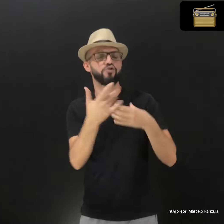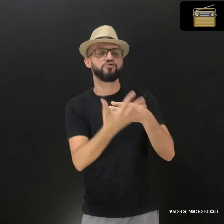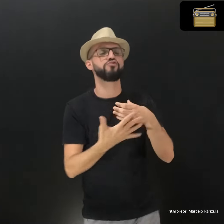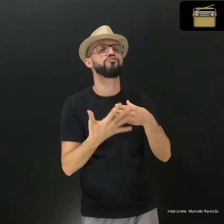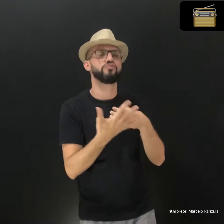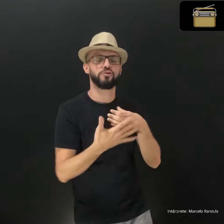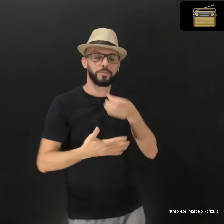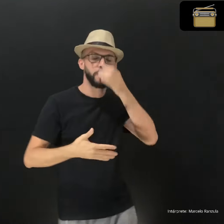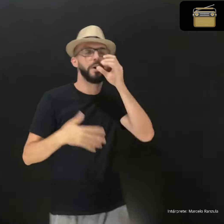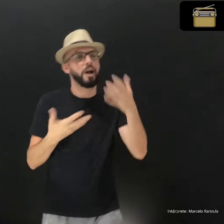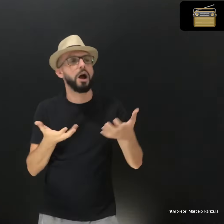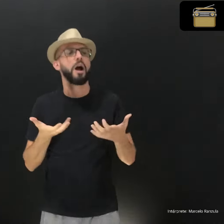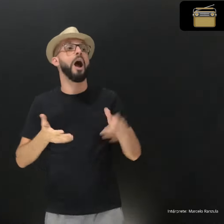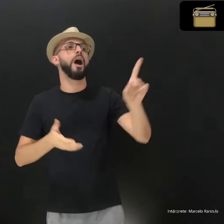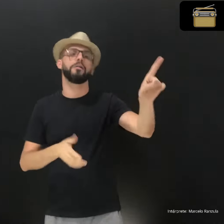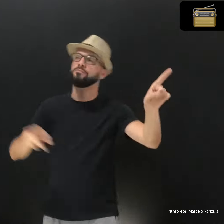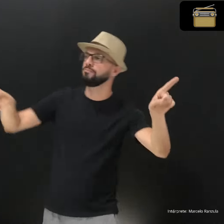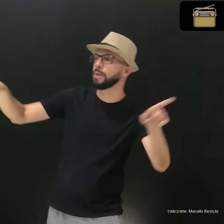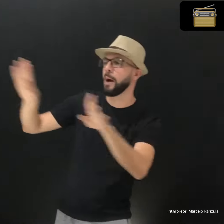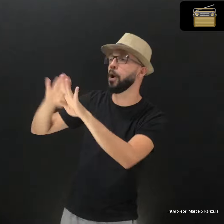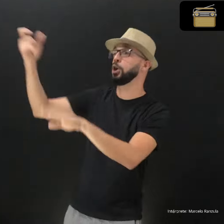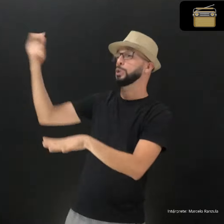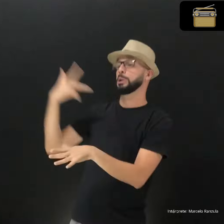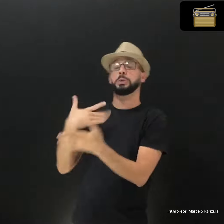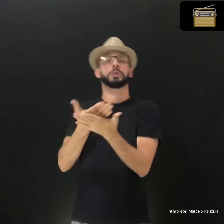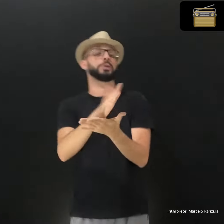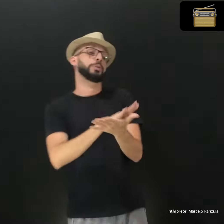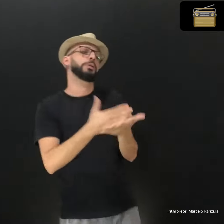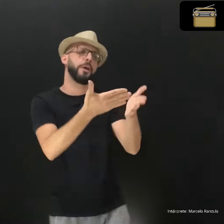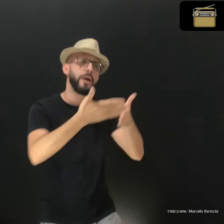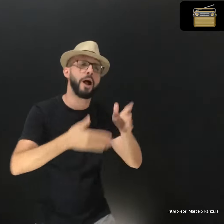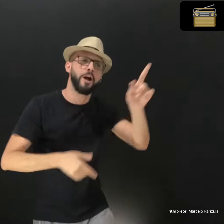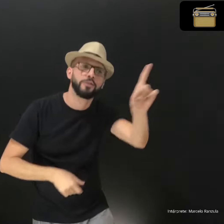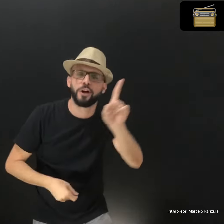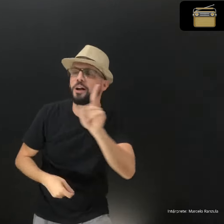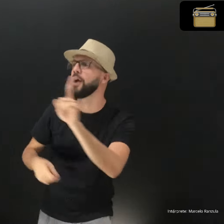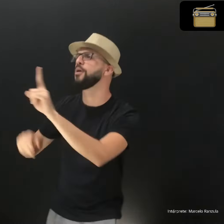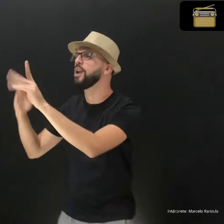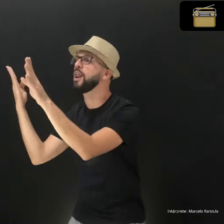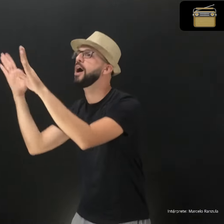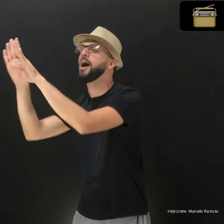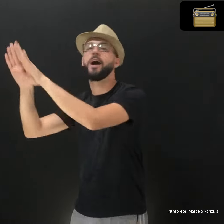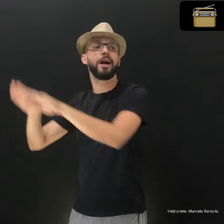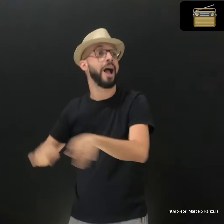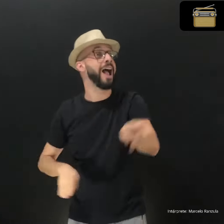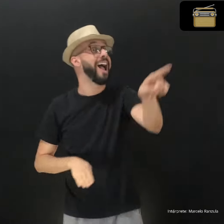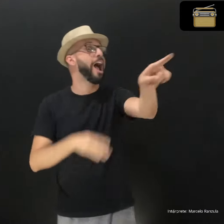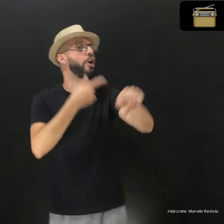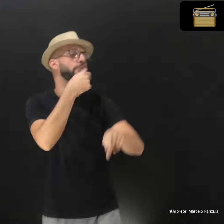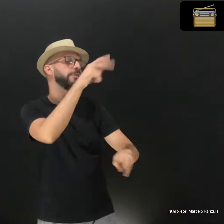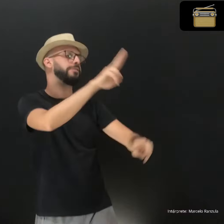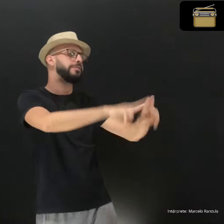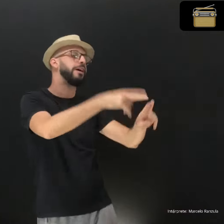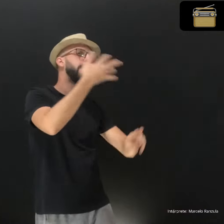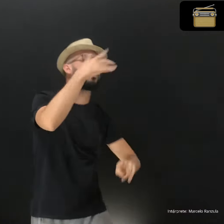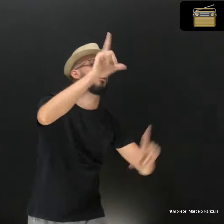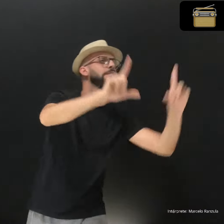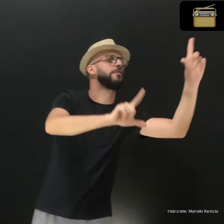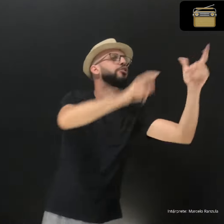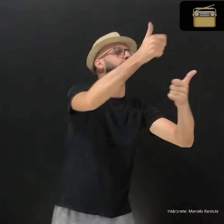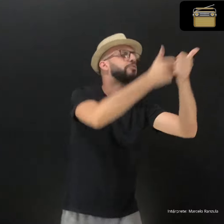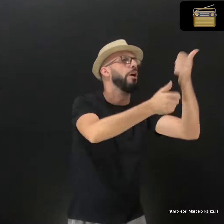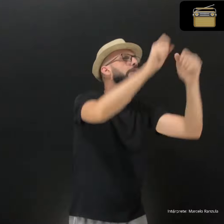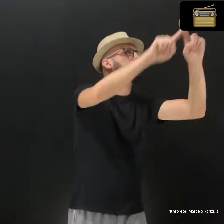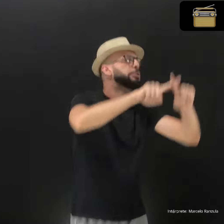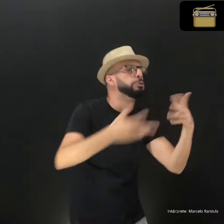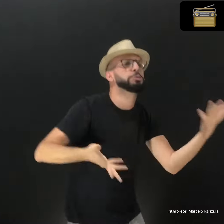porta da direita com muito cuidado Eu não estou disposto a ficar exposto ao sol Vá perguntar a seu freguês do